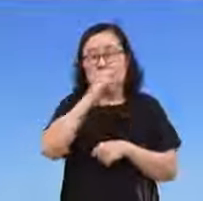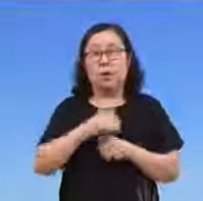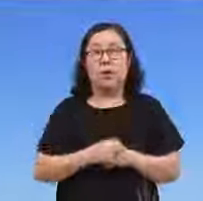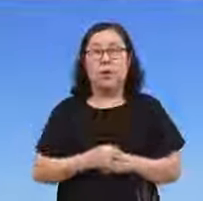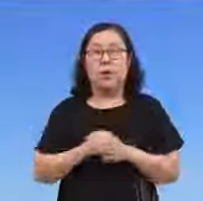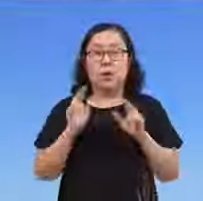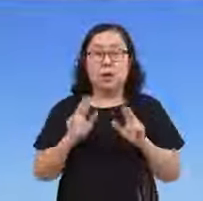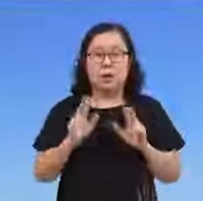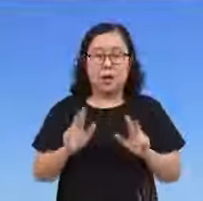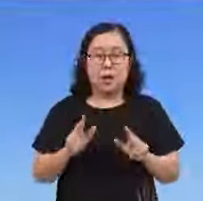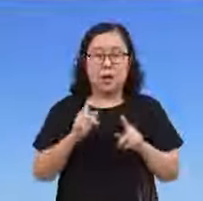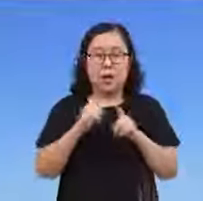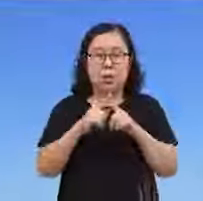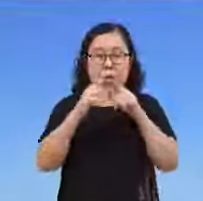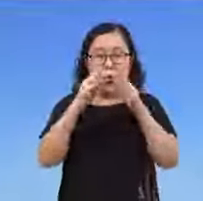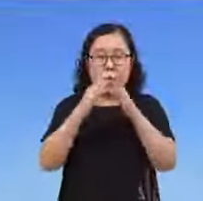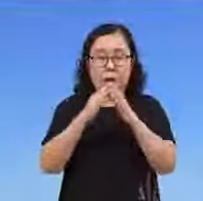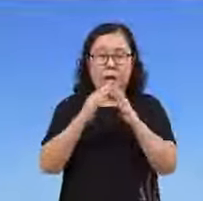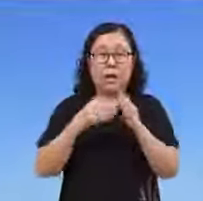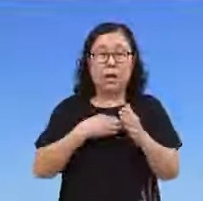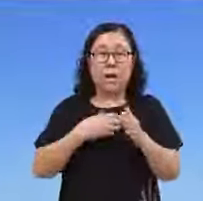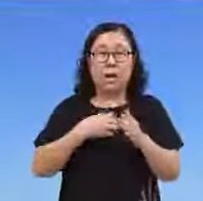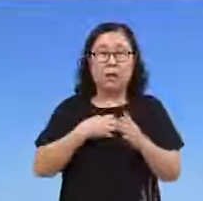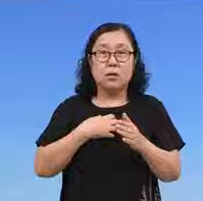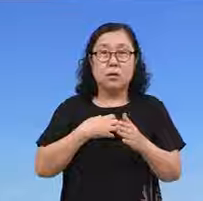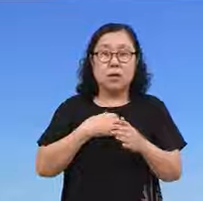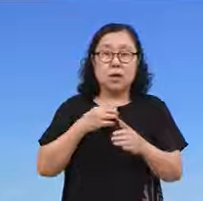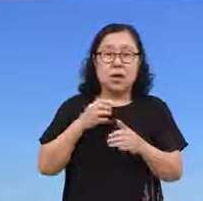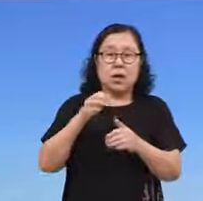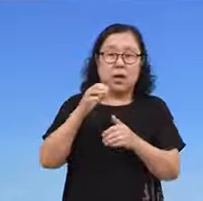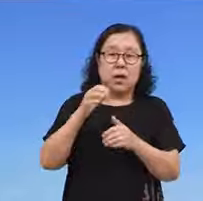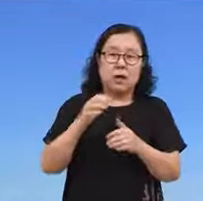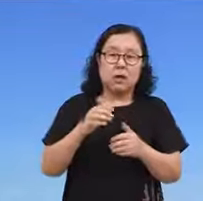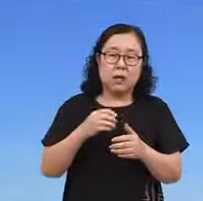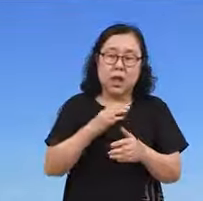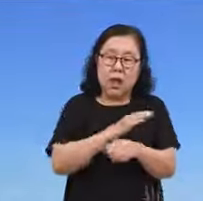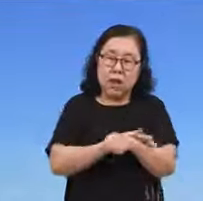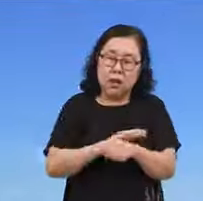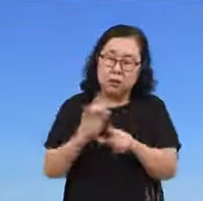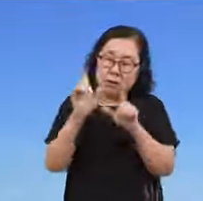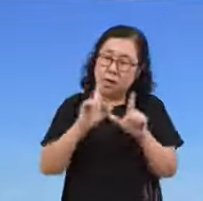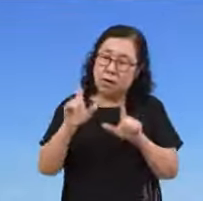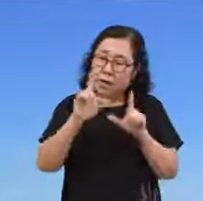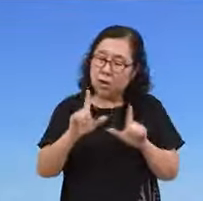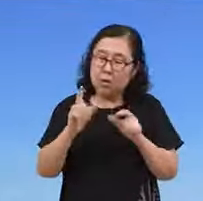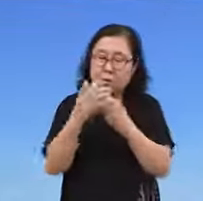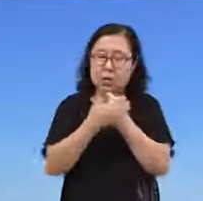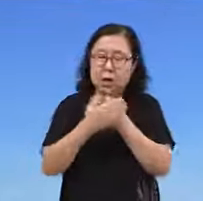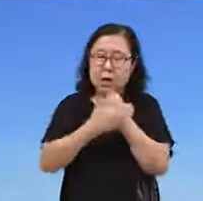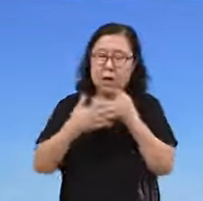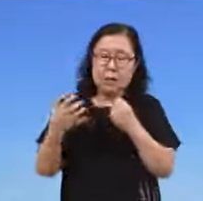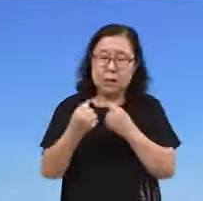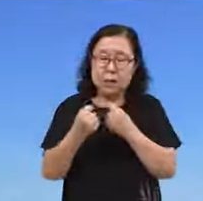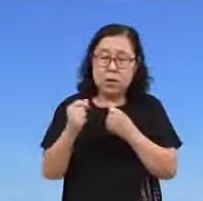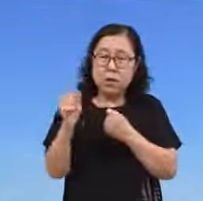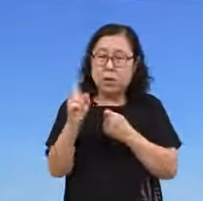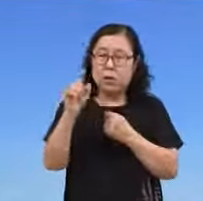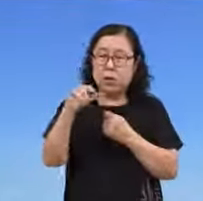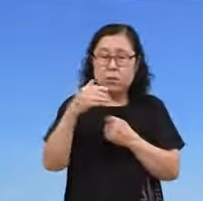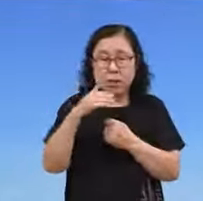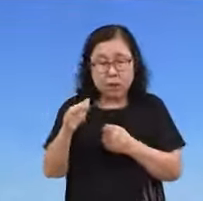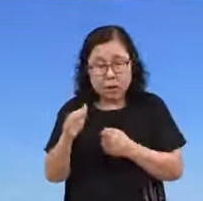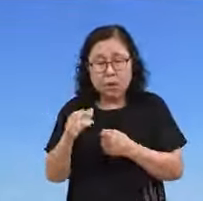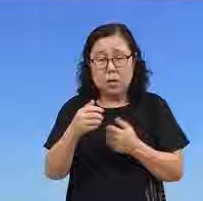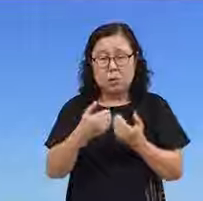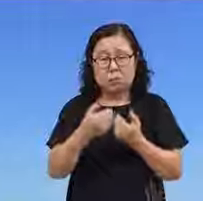겁니다. 이제 겨우 이 교회에 적응하고 정착하고 좀 은혜를 누리나 했더니 또 떠나야 되나? 어디로